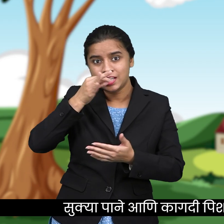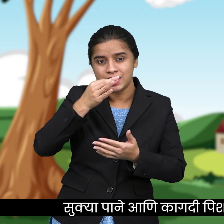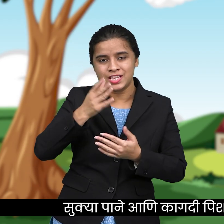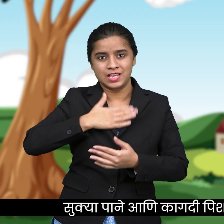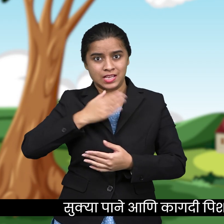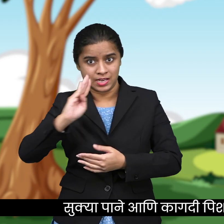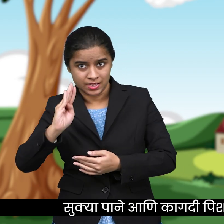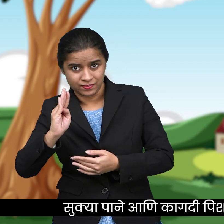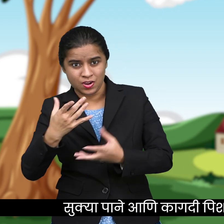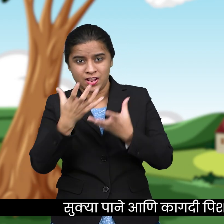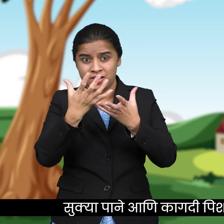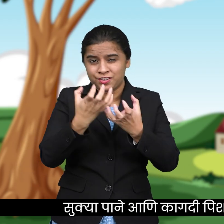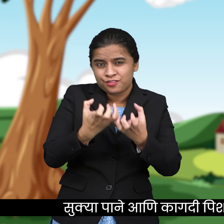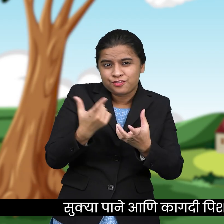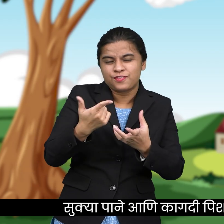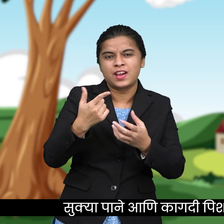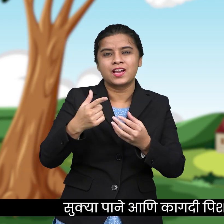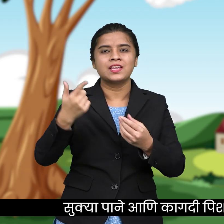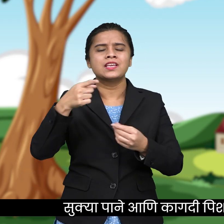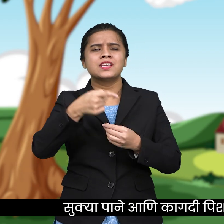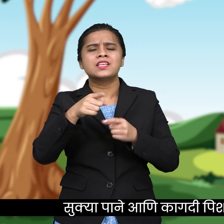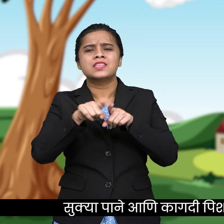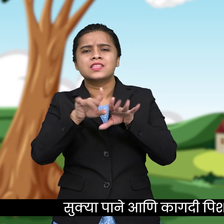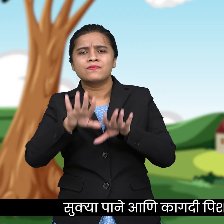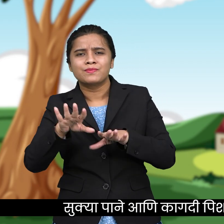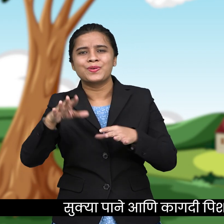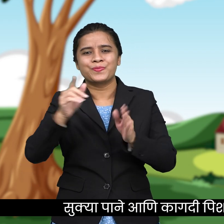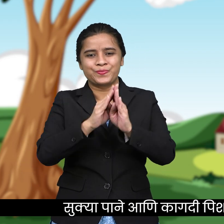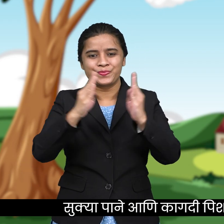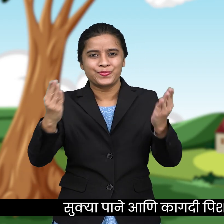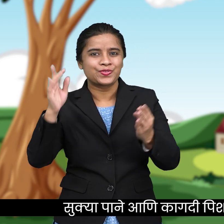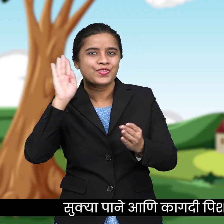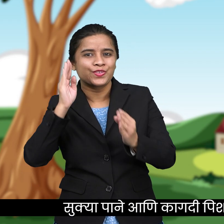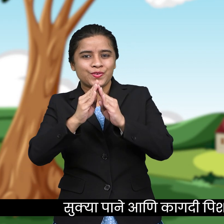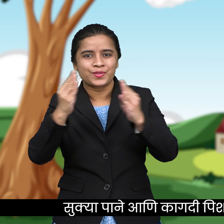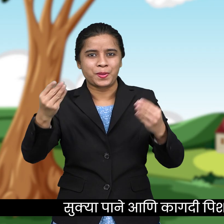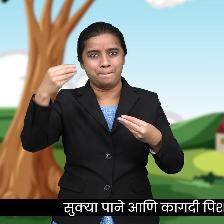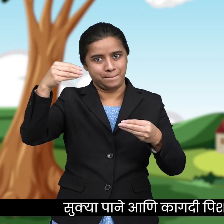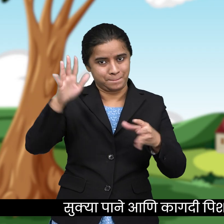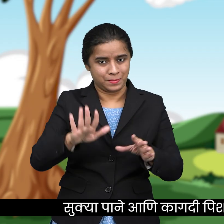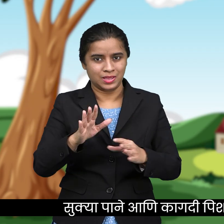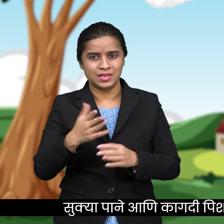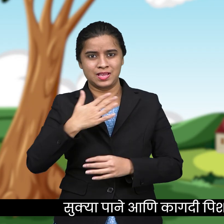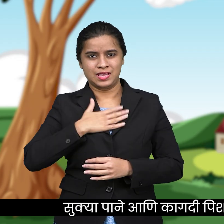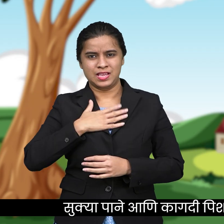सुक्या पाने आणि कागदी पिशव्या यांसारख्या कोरड्या वस्तू गोळा करा.